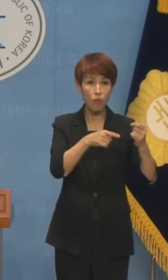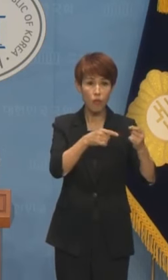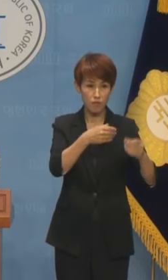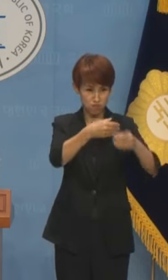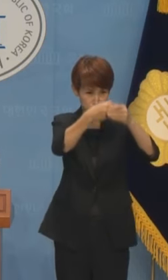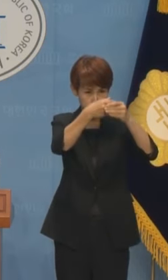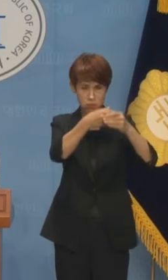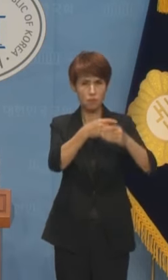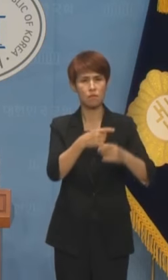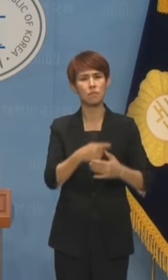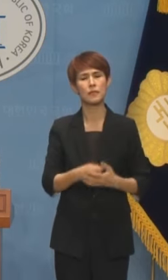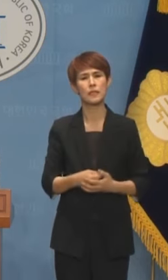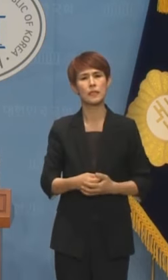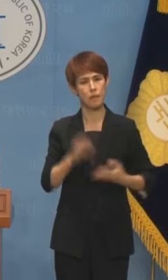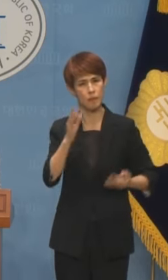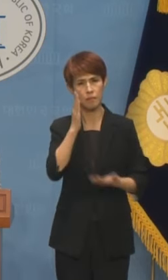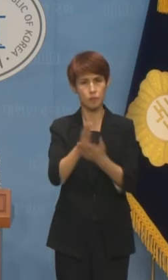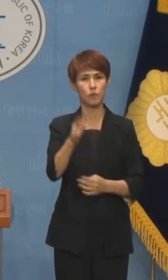하십시오.